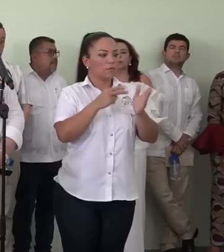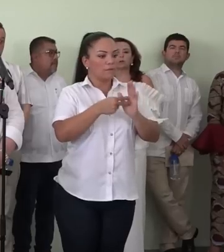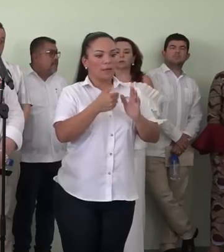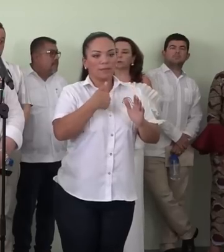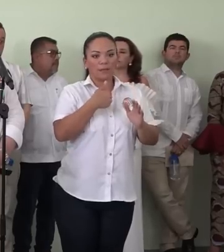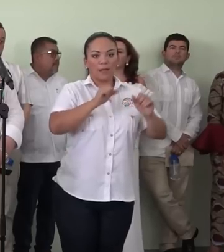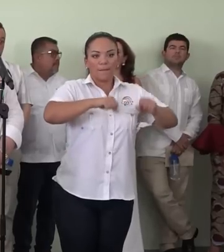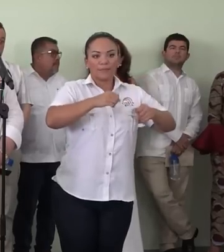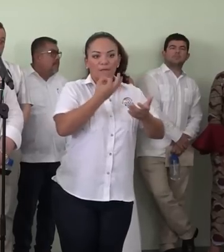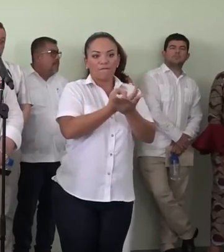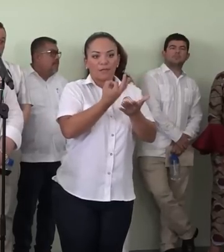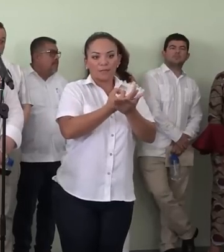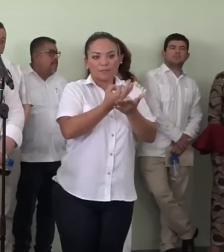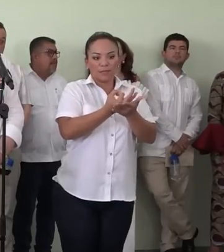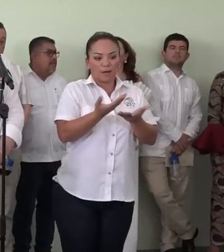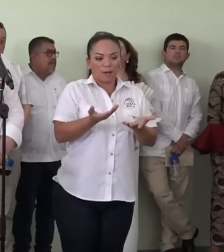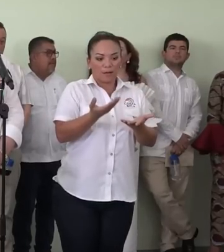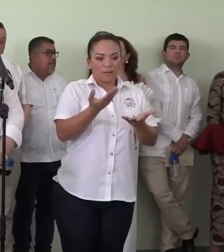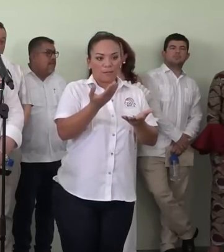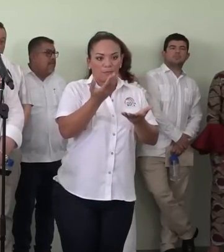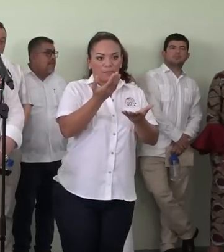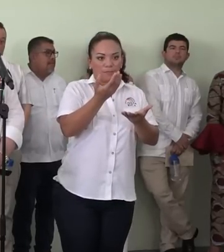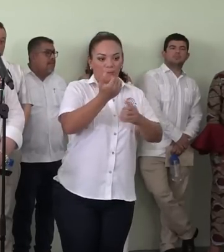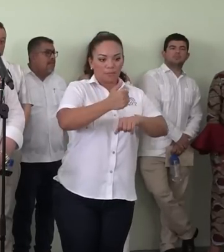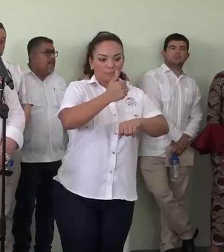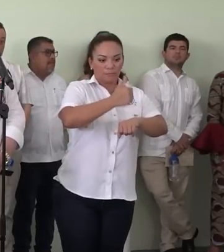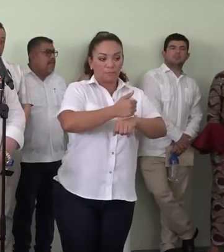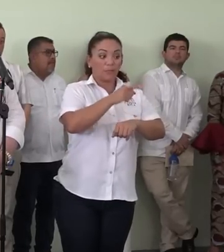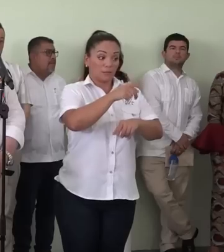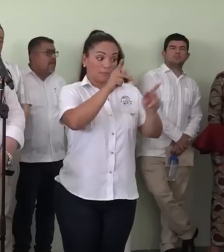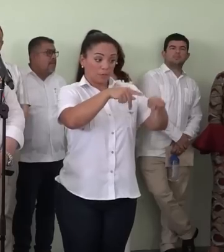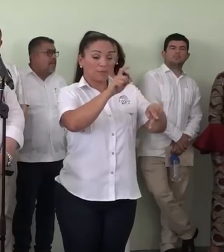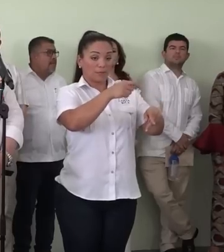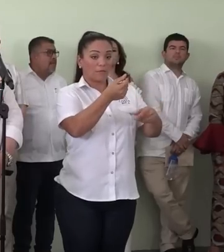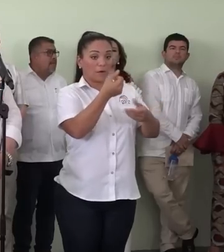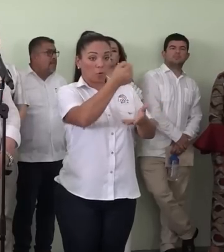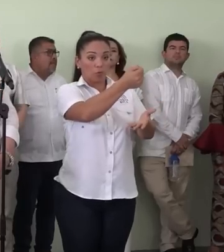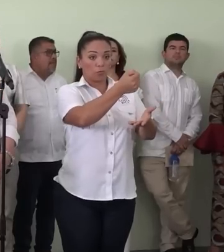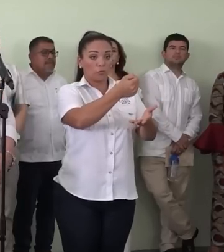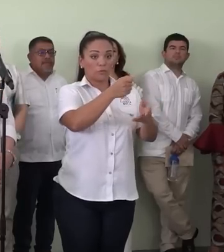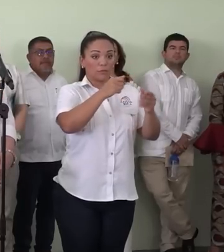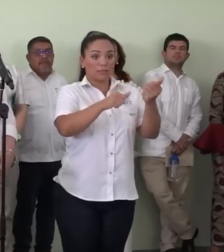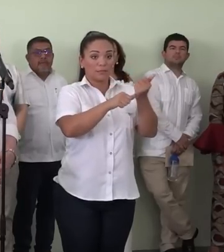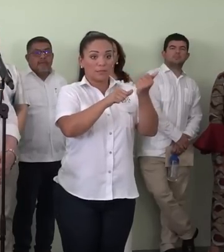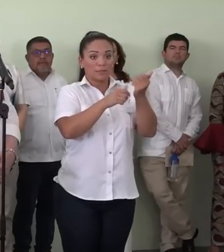para montarla. Esta gente va a necesitar recursos y va a necesitar asistencia técnica. Gracias.